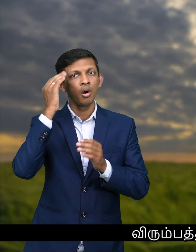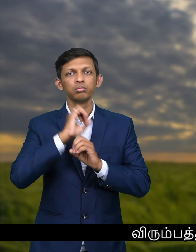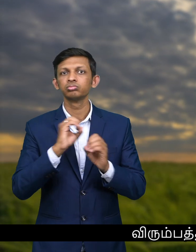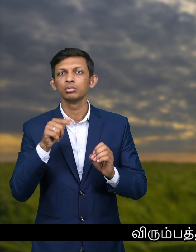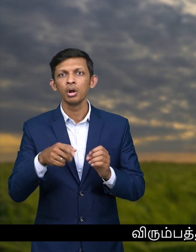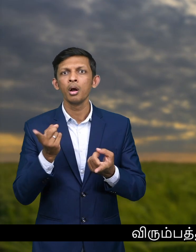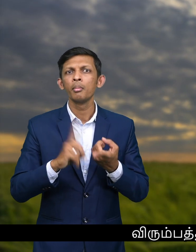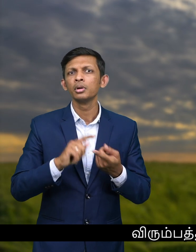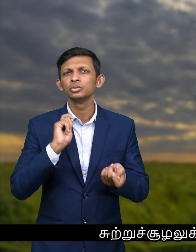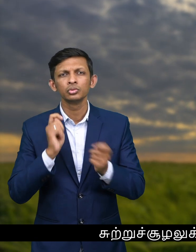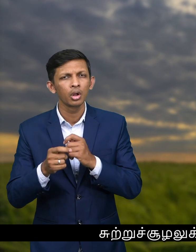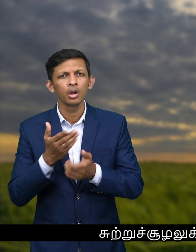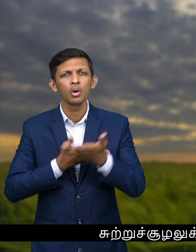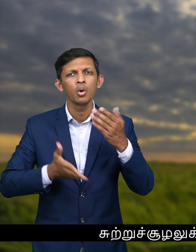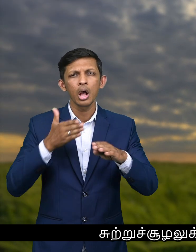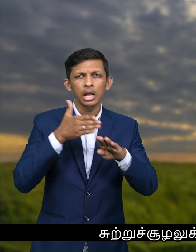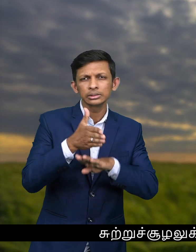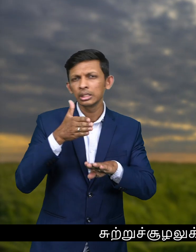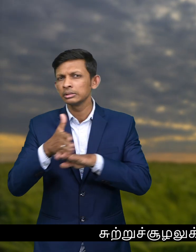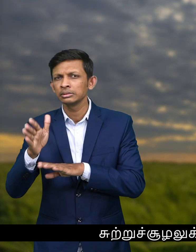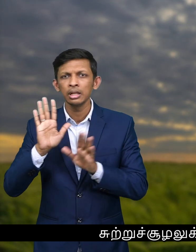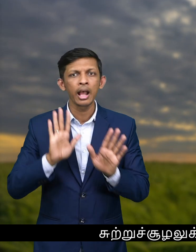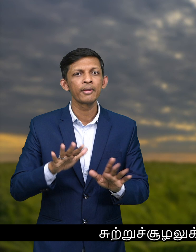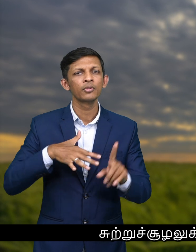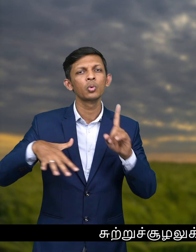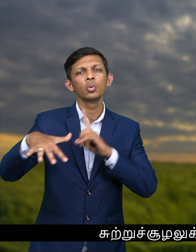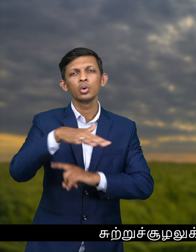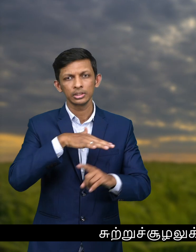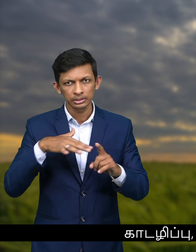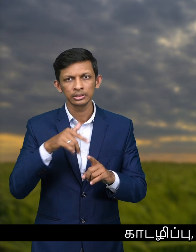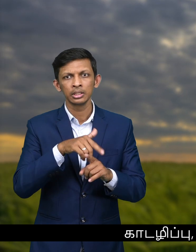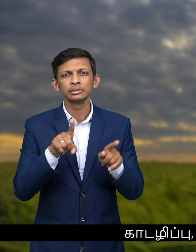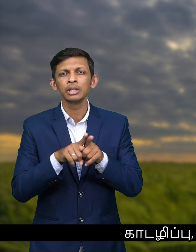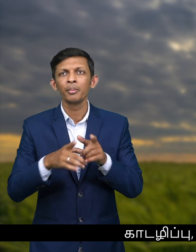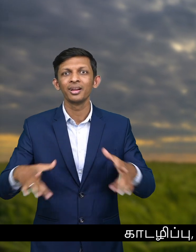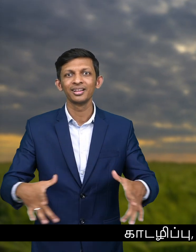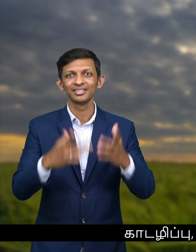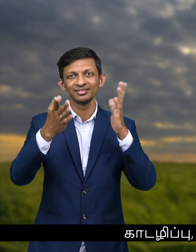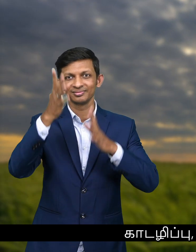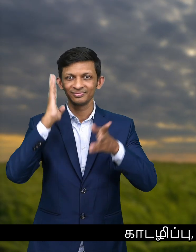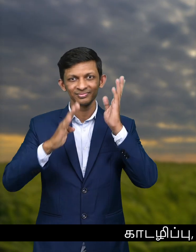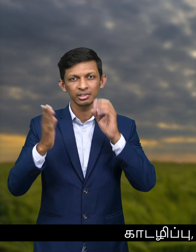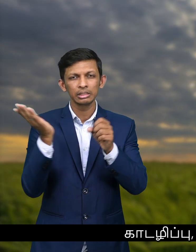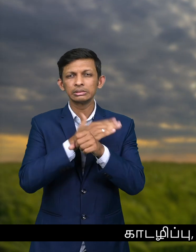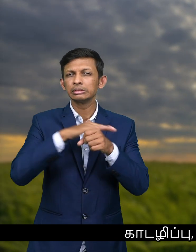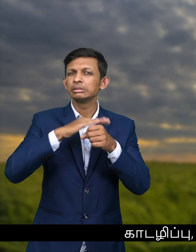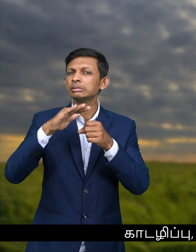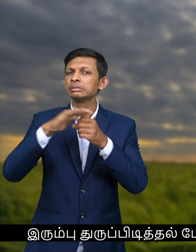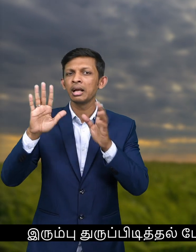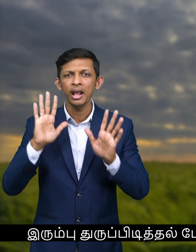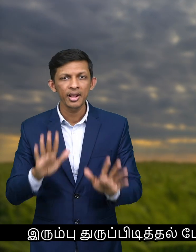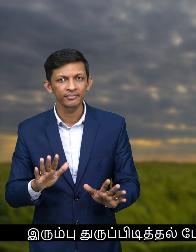விரும்பத்தகாத மாற்றங்கள் என்பது சுற்றுச்சூழலுக்கு தீங்கு விளைவிக்கும் மற்றும் காடழிப்பு, பழங்கள் அழுகுதல்